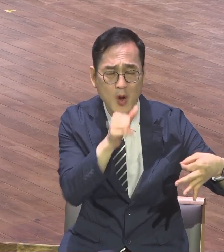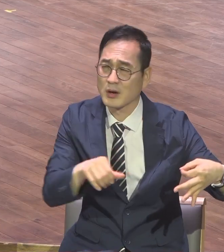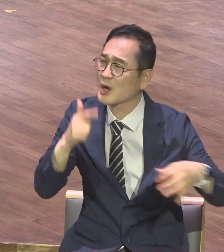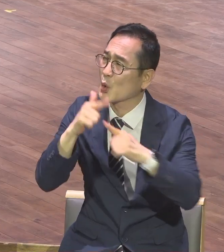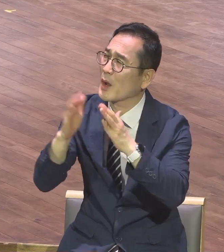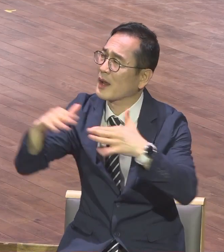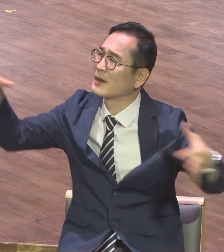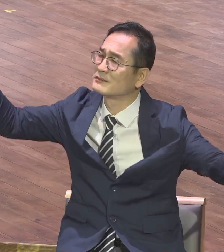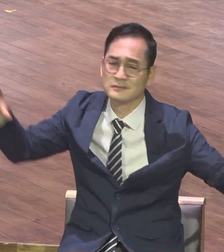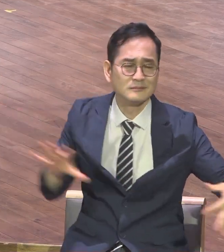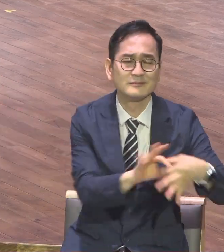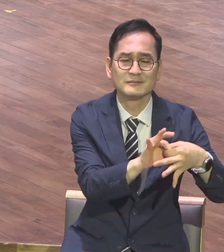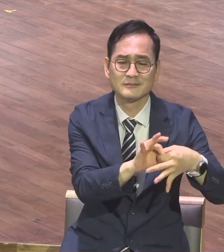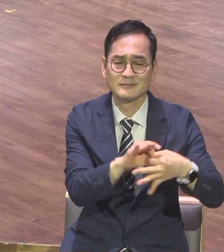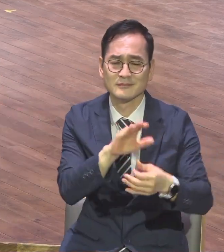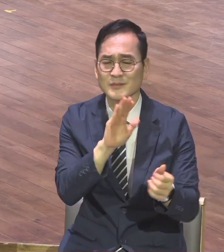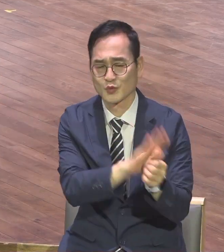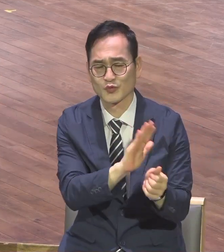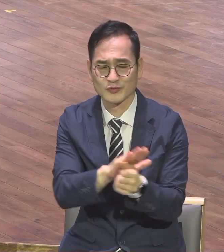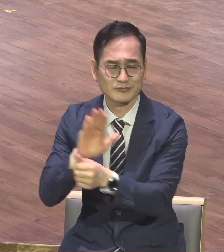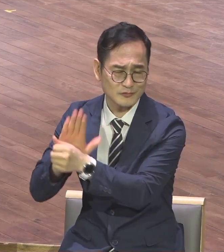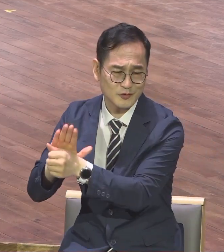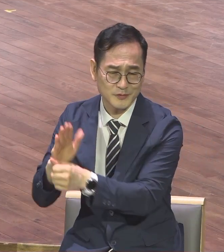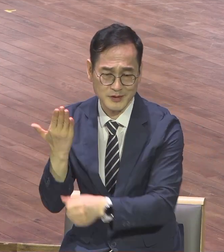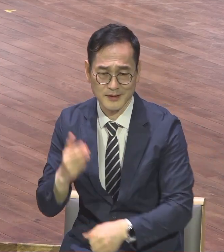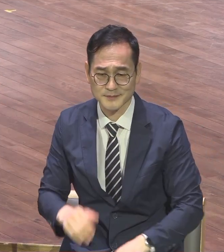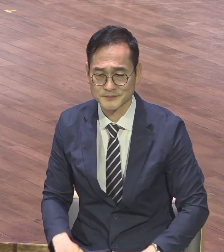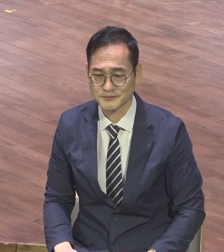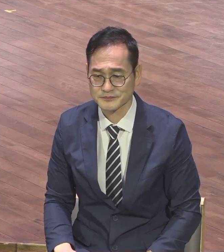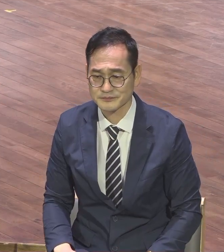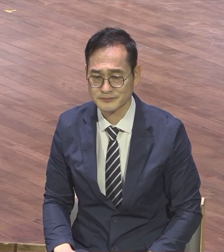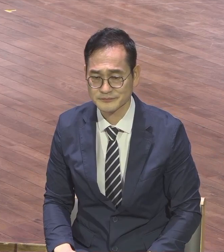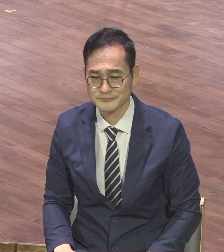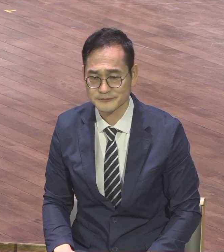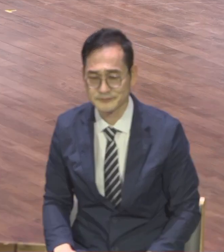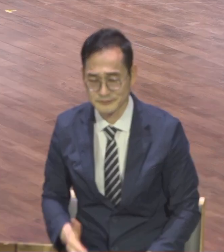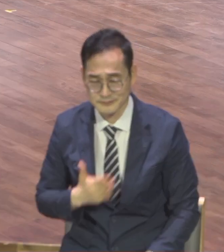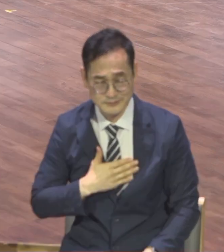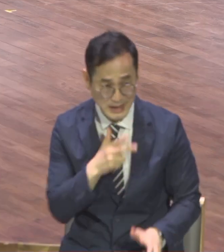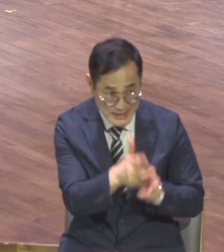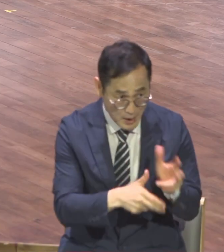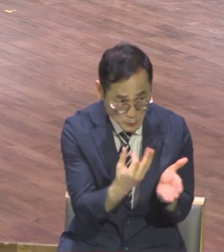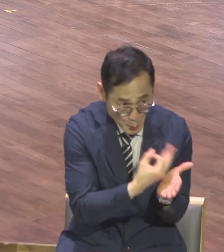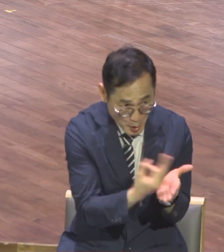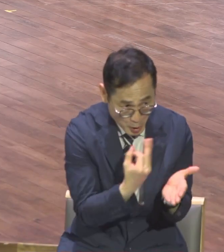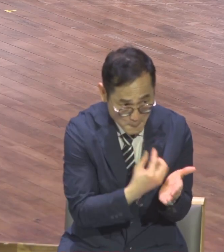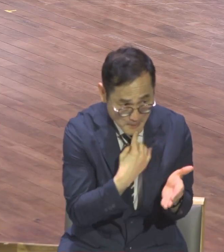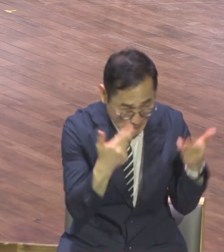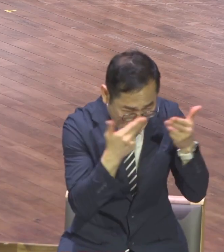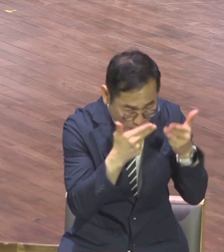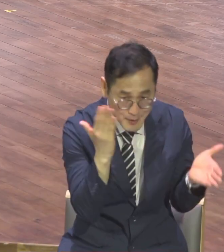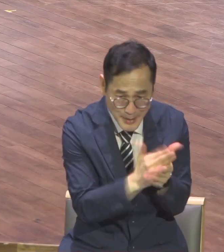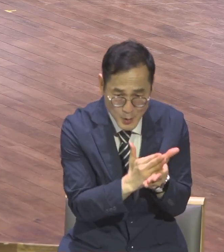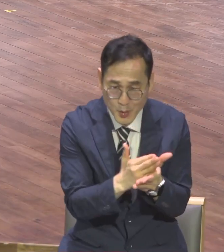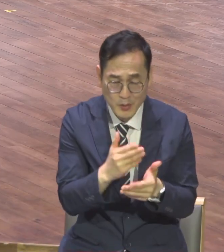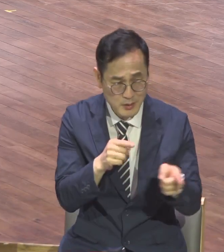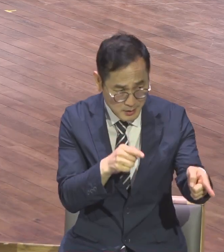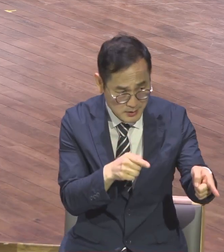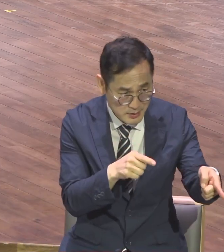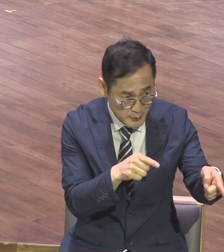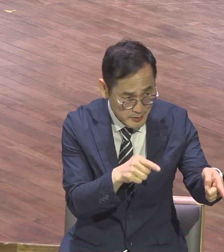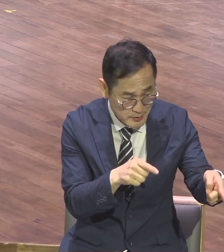우연이란 게 없다고 생각해야 됩니다. 맨날 내 유익만을 위해서 계산하지 마세요. 하나님이 원하시는 것이 뭔 걸 아셔야 돼요.